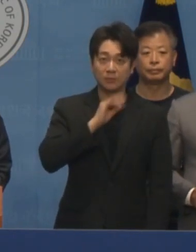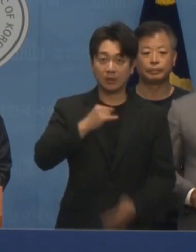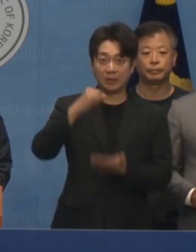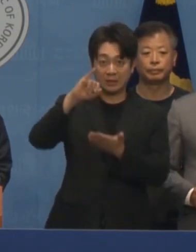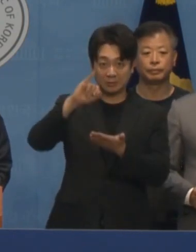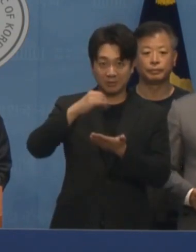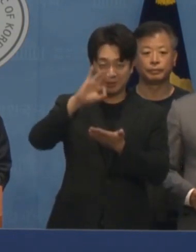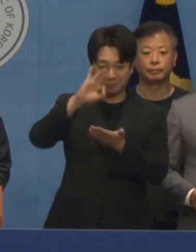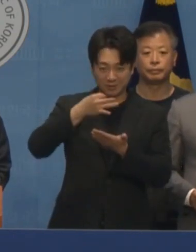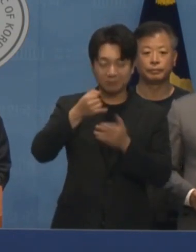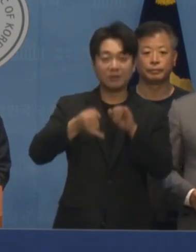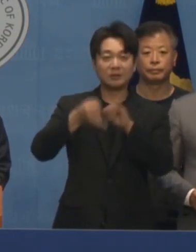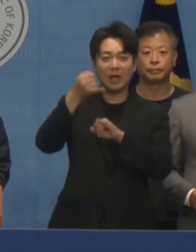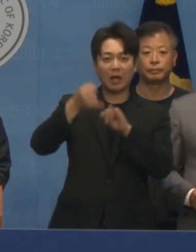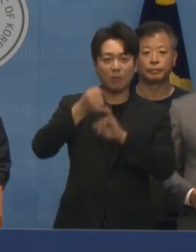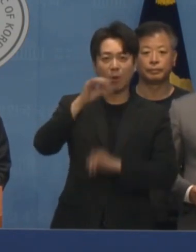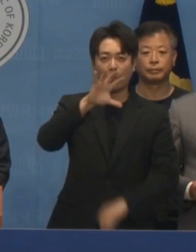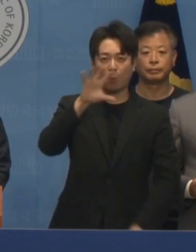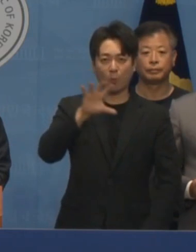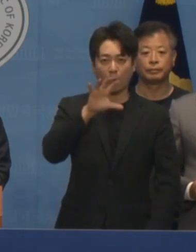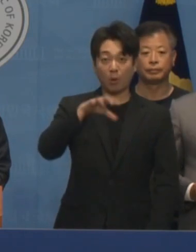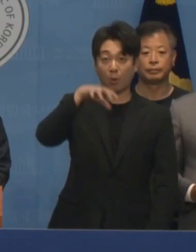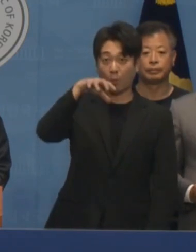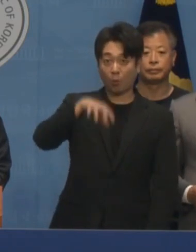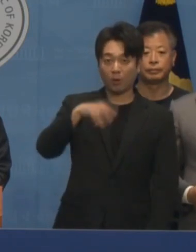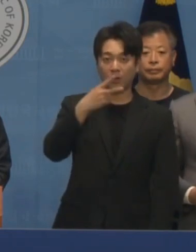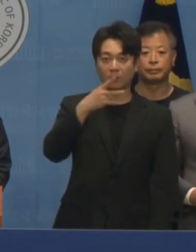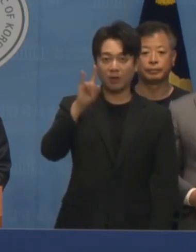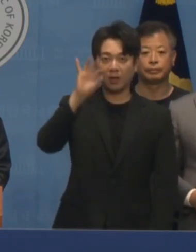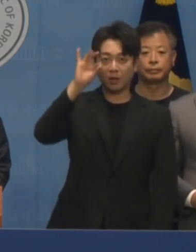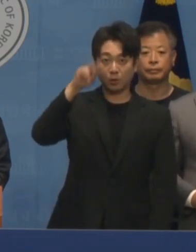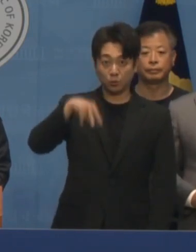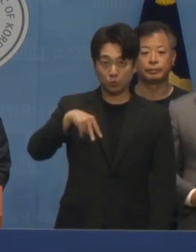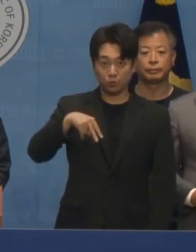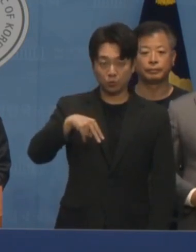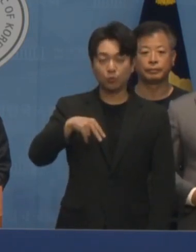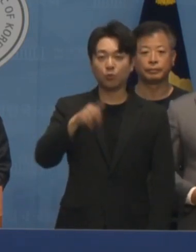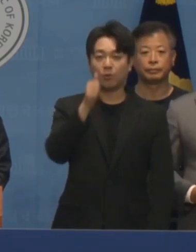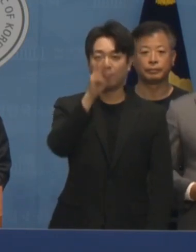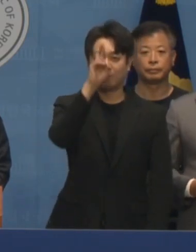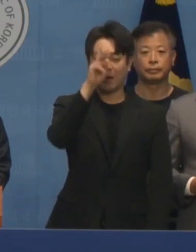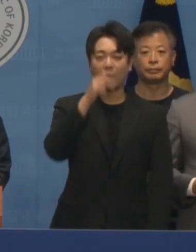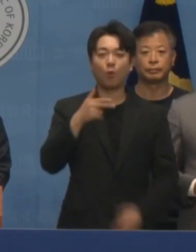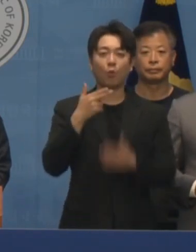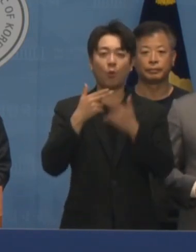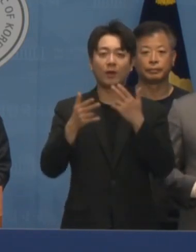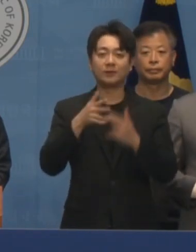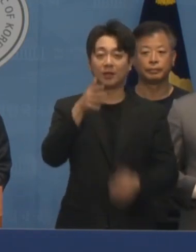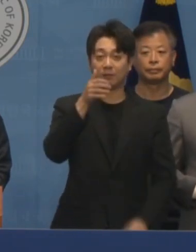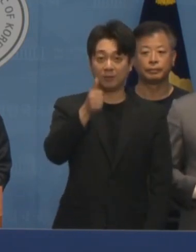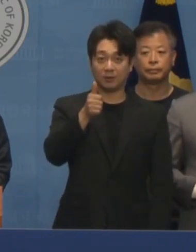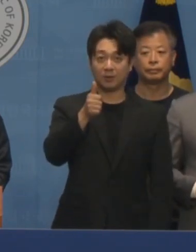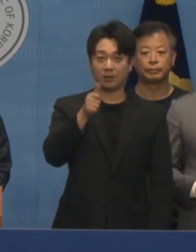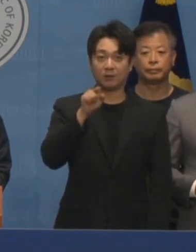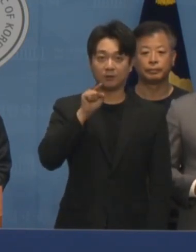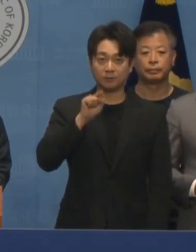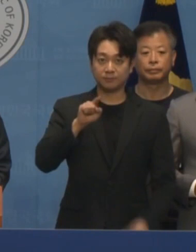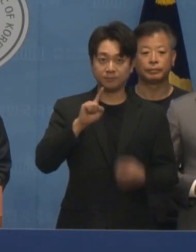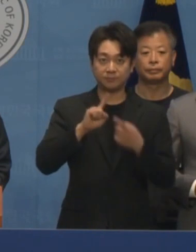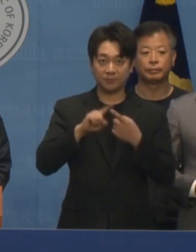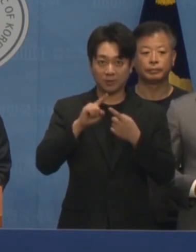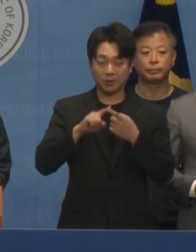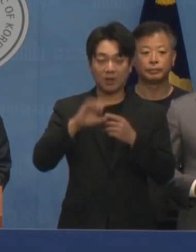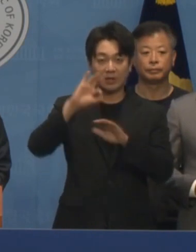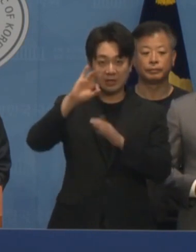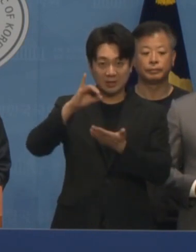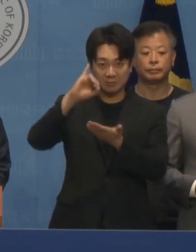사업주의 대표적인 예가 바로 대유 위니아그룹 박영우 회장입니다. 2022년부터 이어진 임금